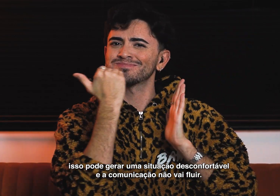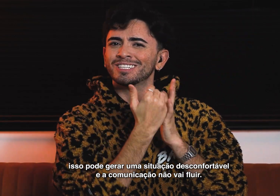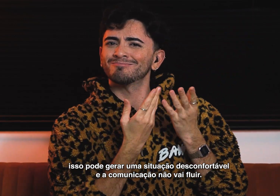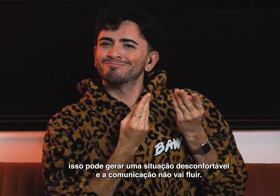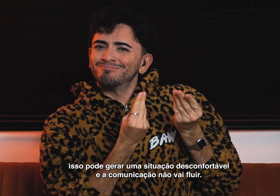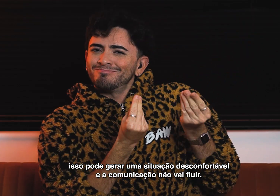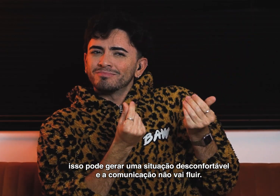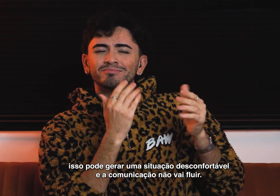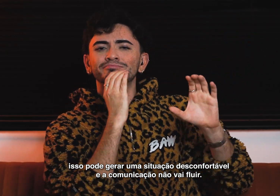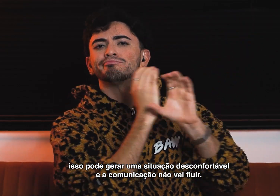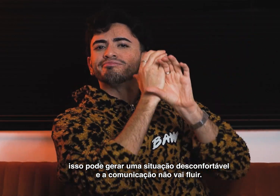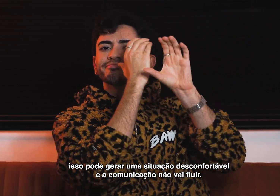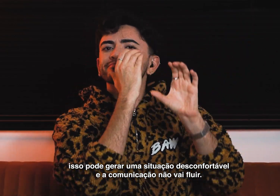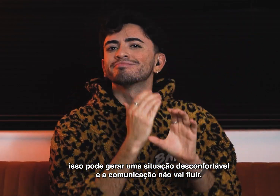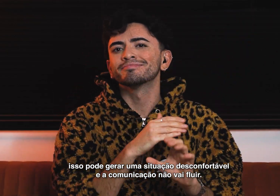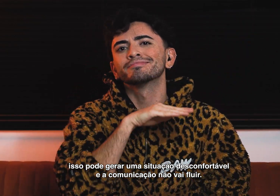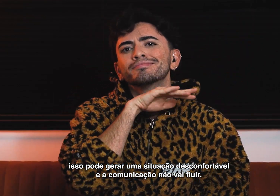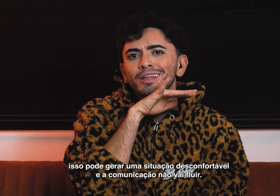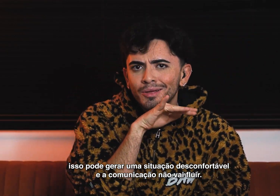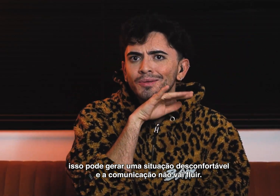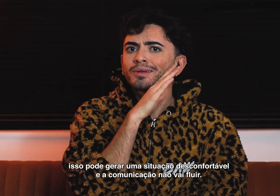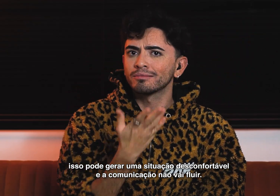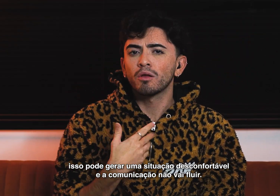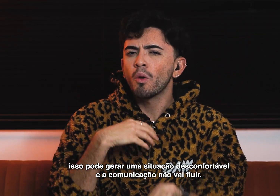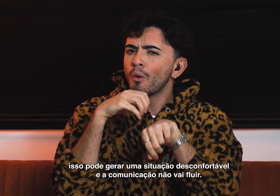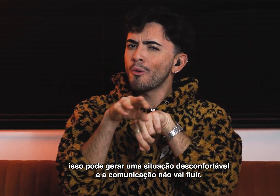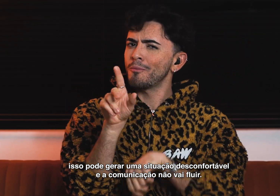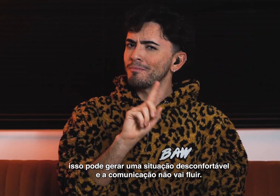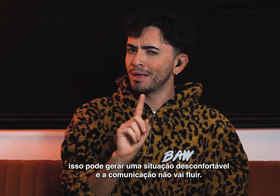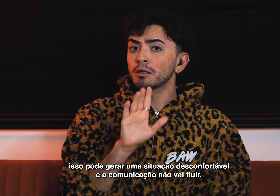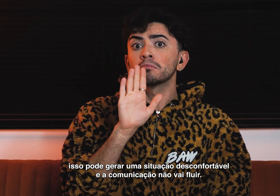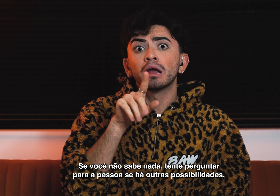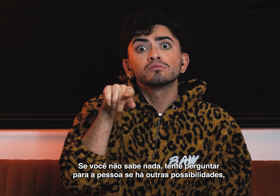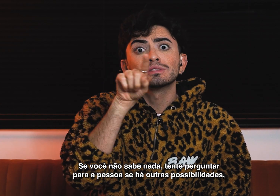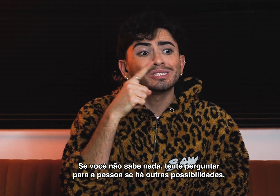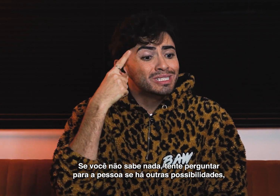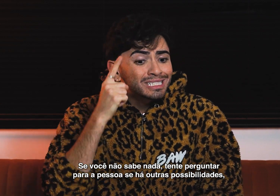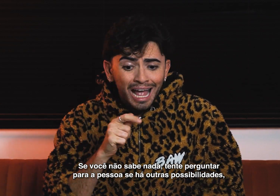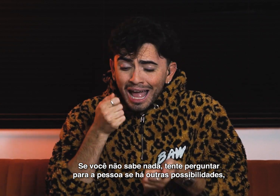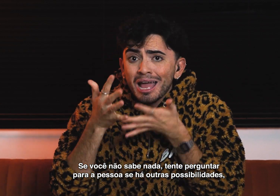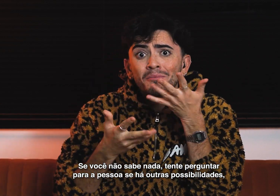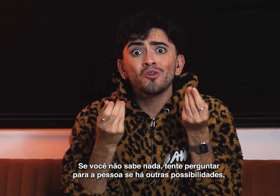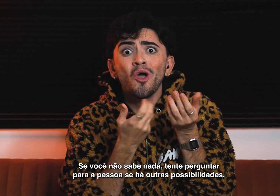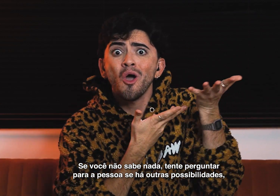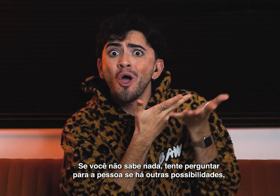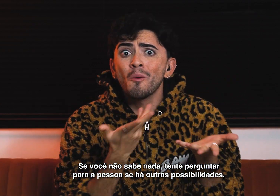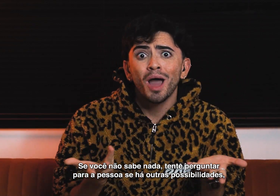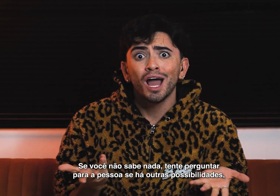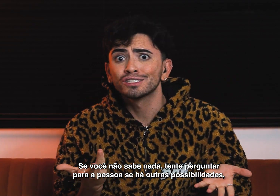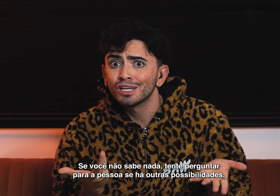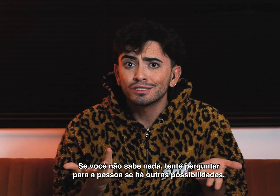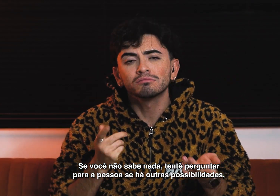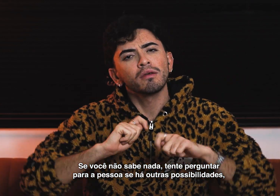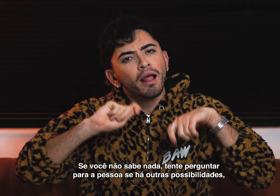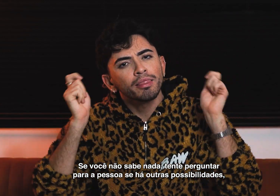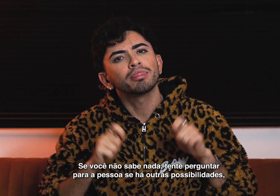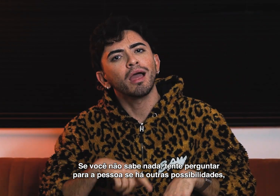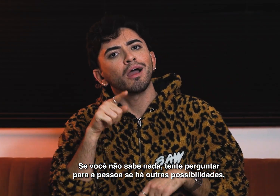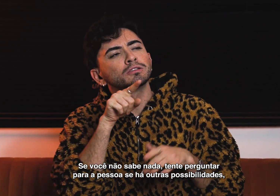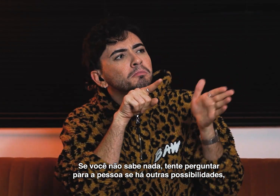pode gerar uma situação desconfortável e a comunicação não vai fluir. Se você não sabe nada, tente perguntar para a pessoa